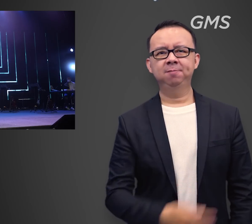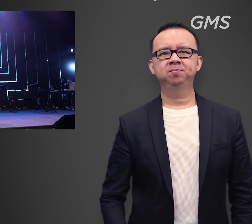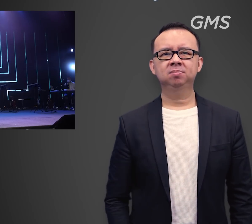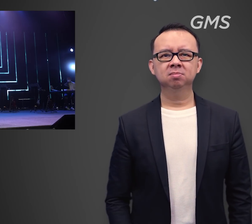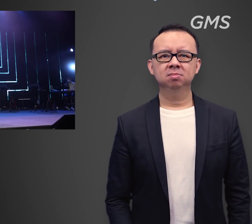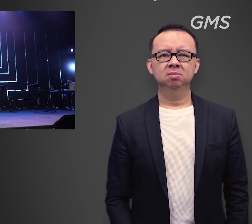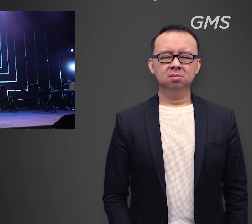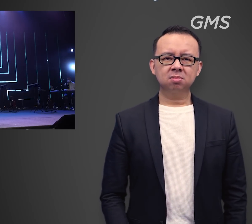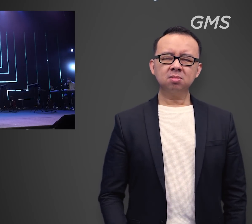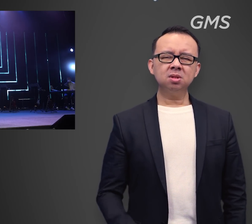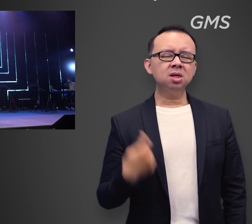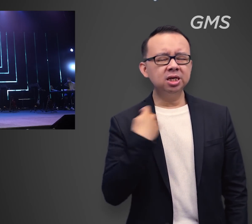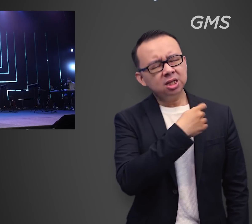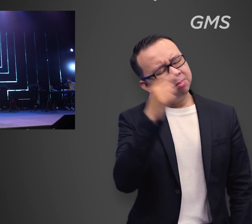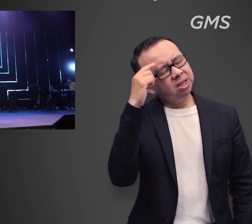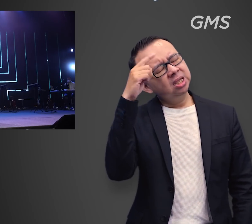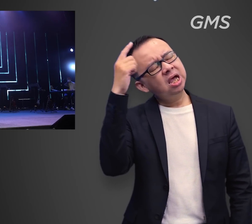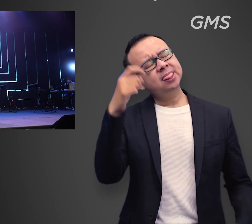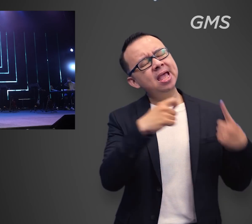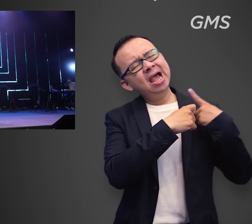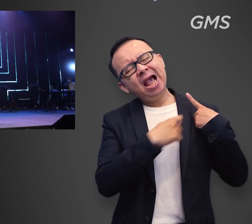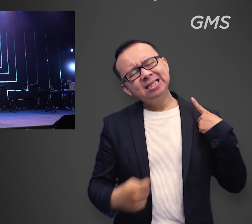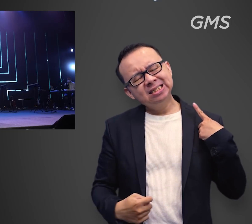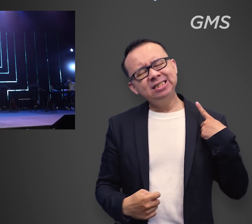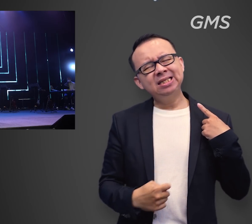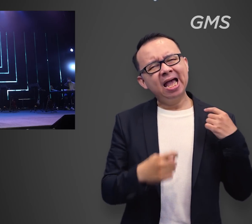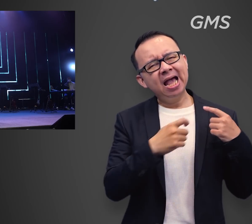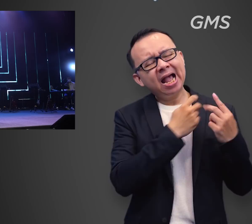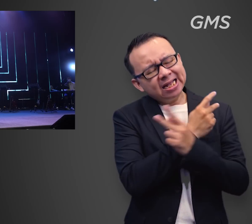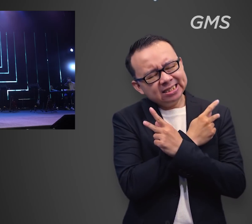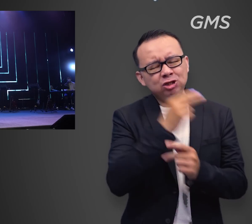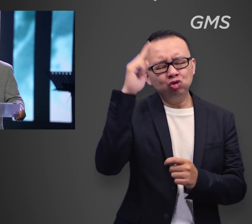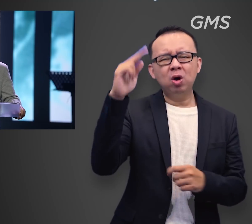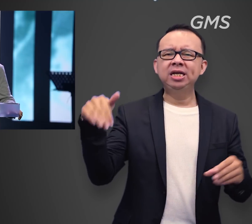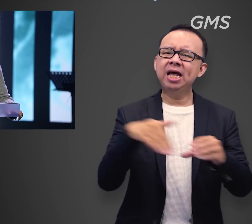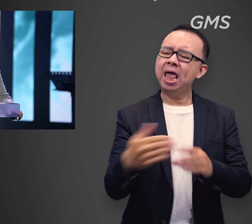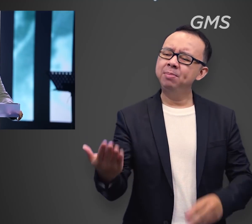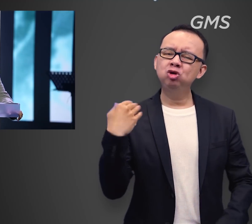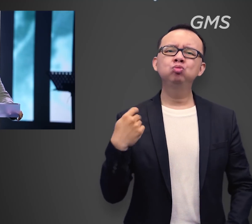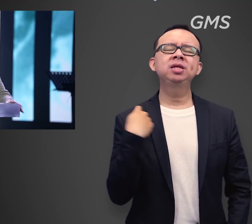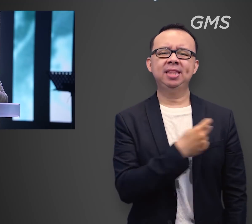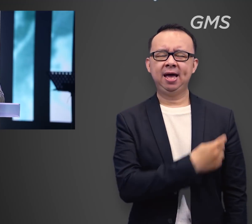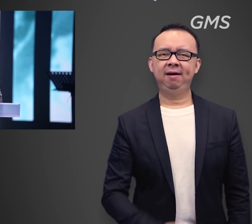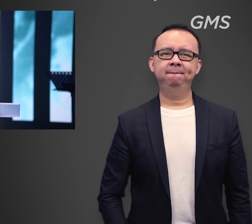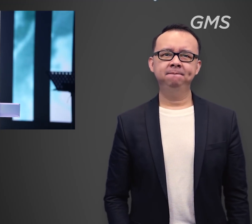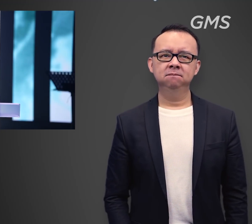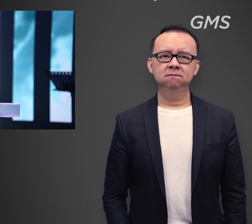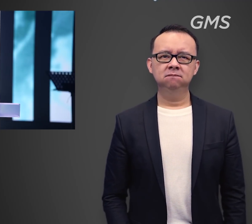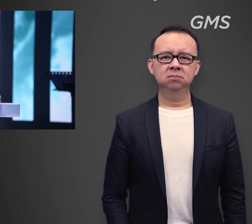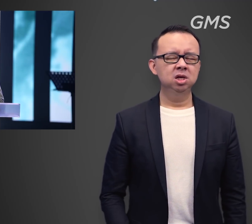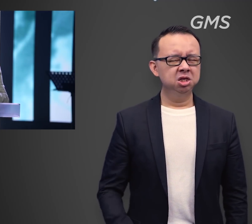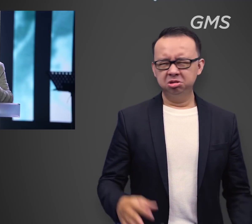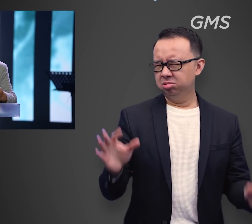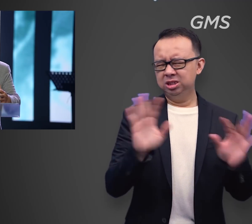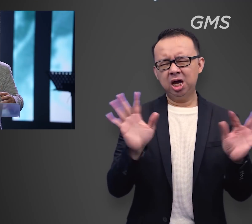mengingat kasih-Nya di hidup kita. Sehingga tidak boleh seorang pun hari ini merasa sendirian. Tidak boleh seorang pun